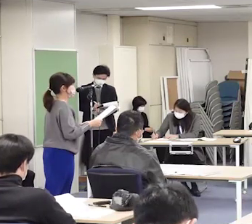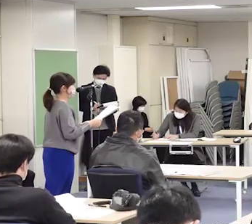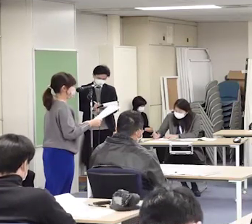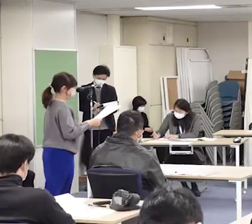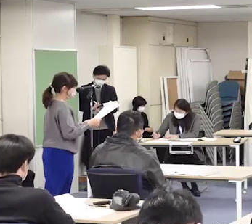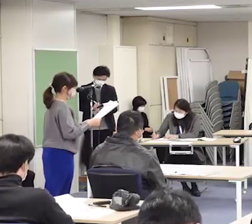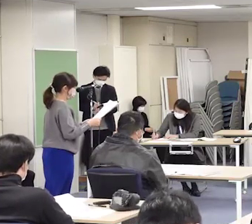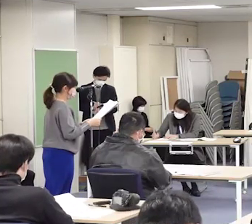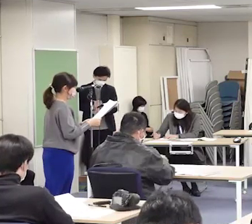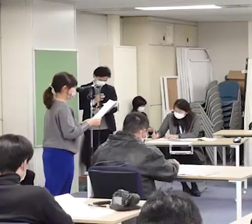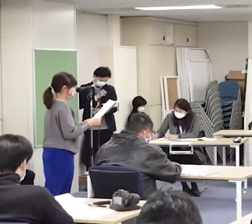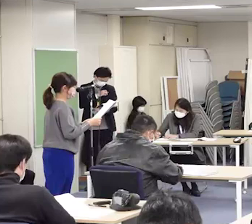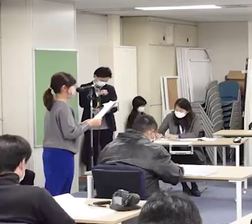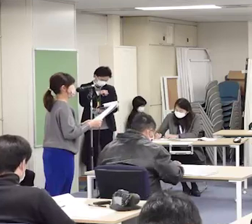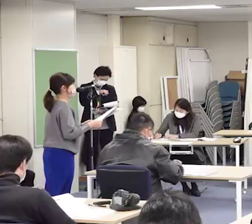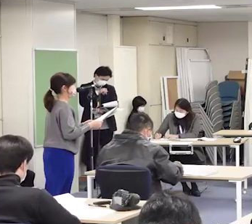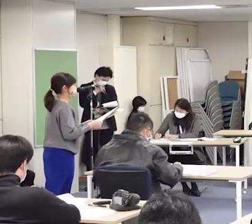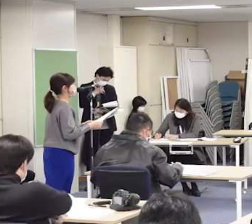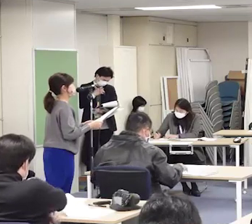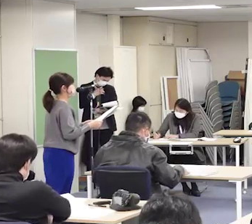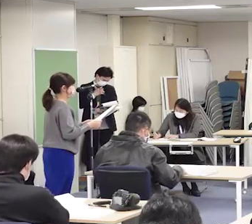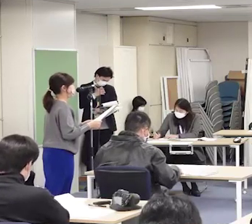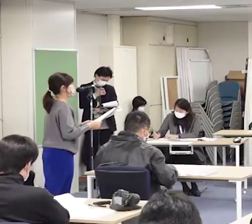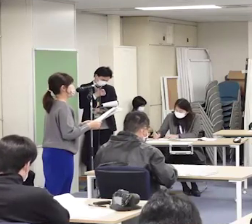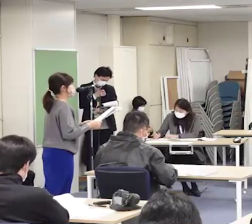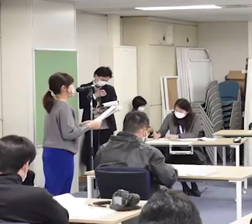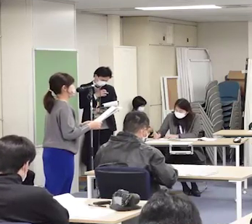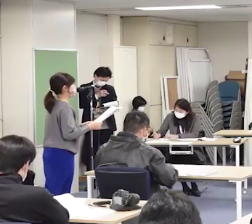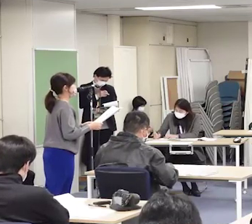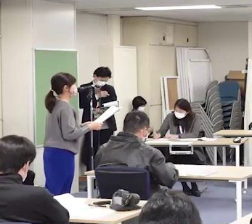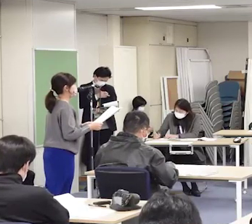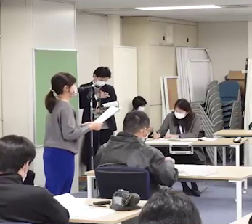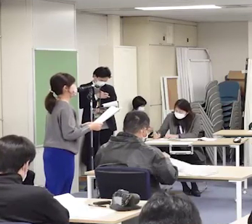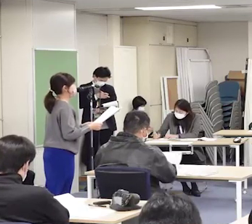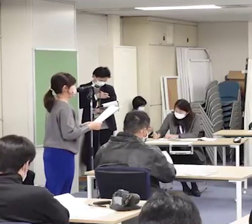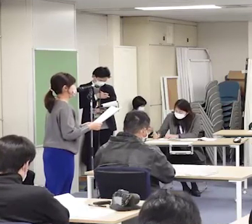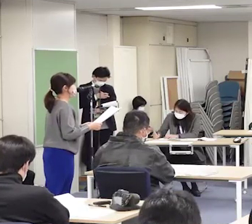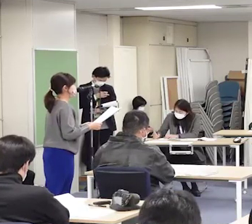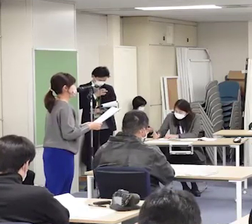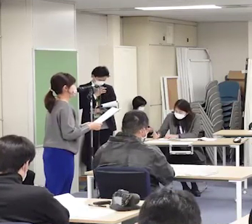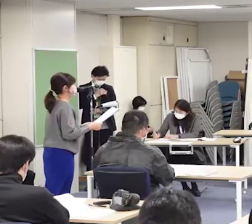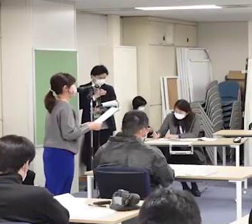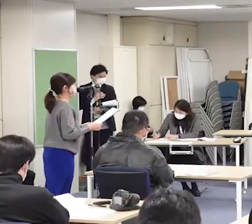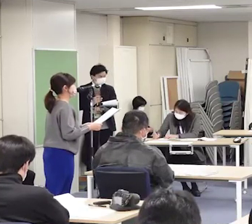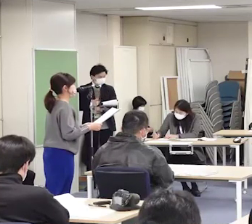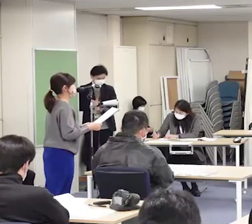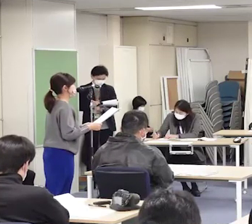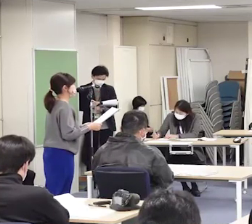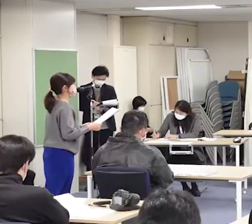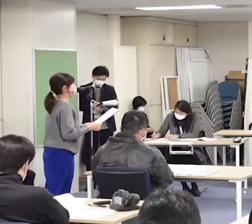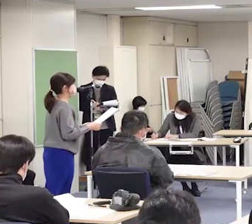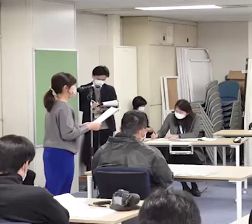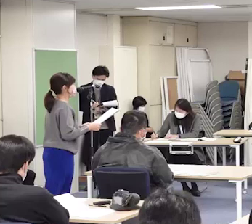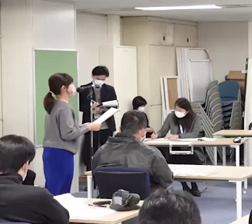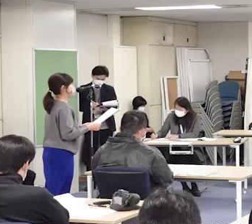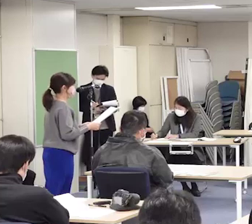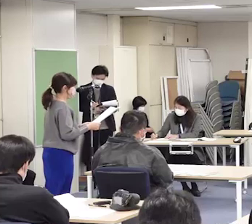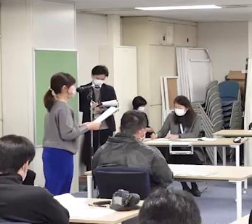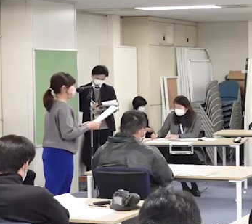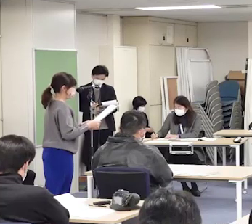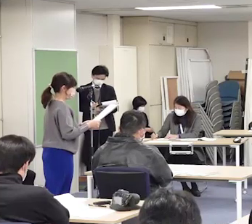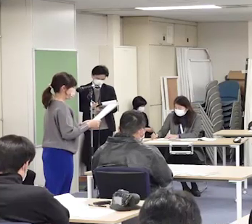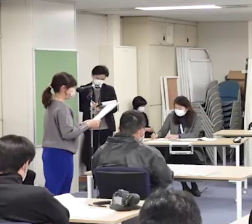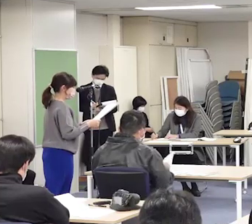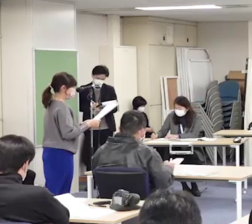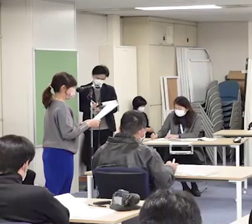拡充というところでコーディネーターの増員もありますけれども、先日市長と保育士の皆さんとの意見交換会もあり